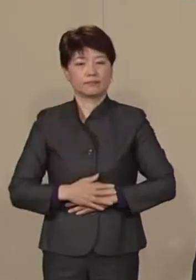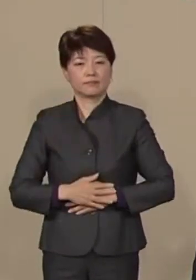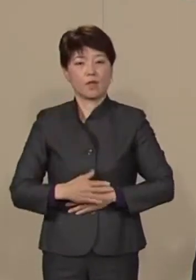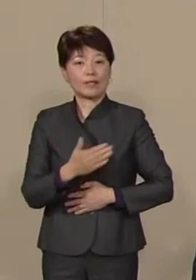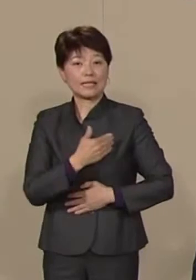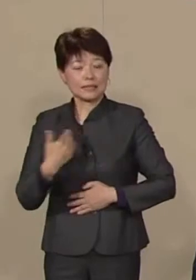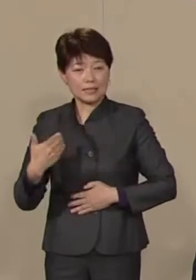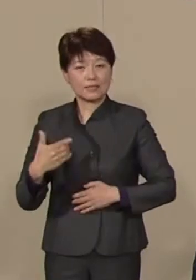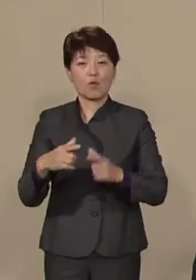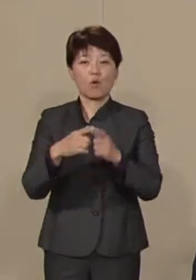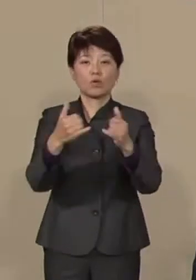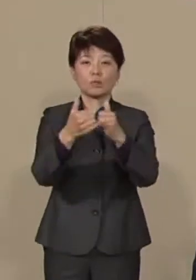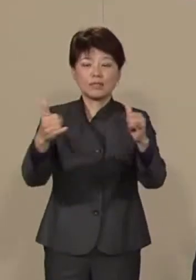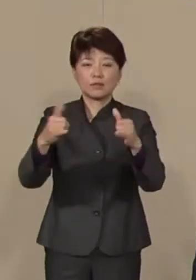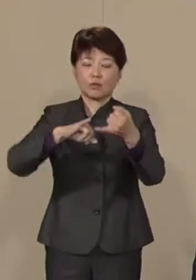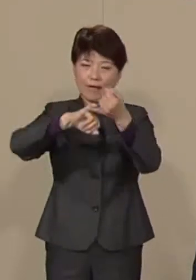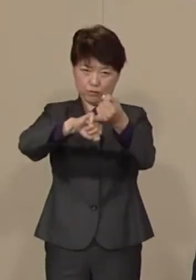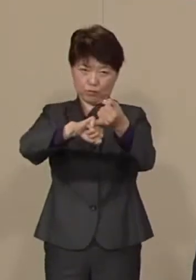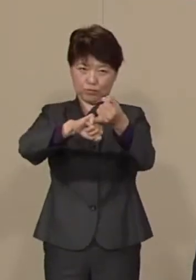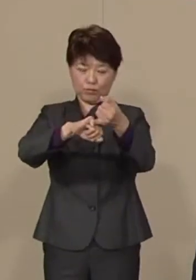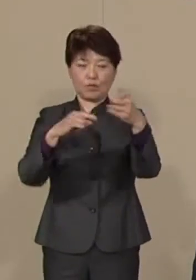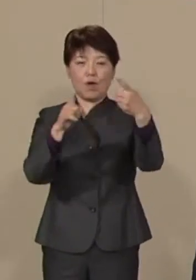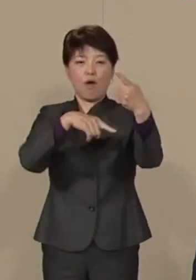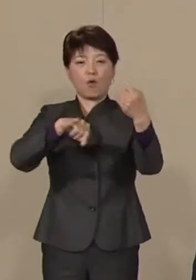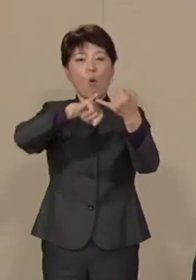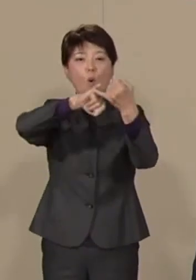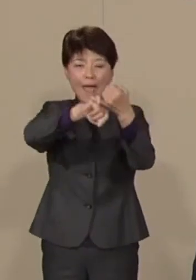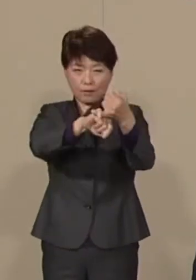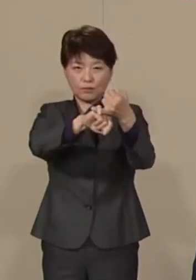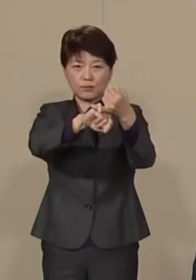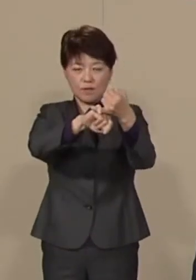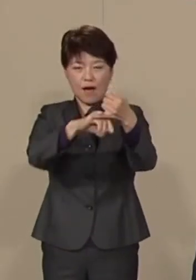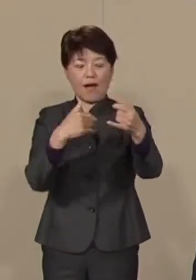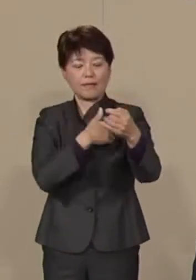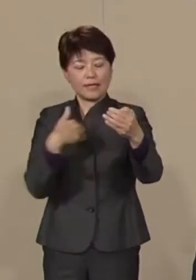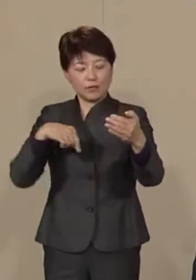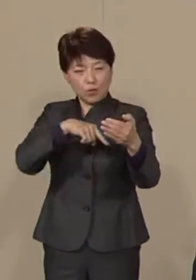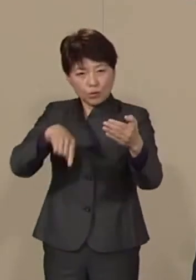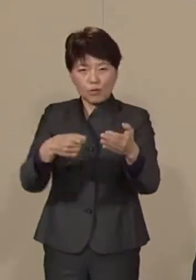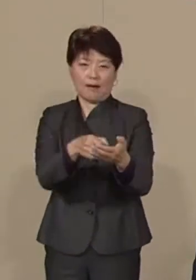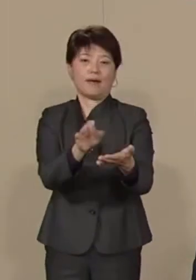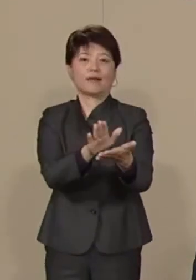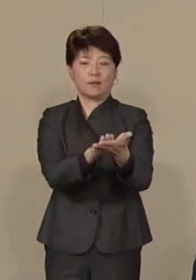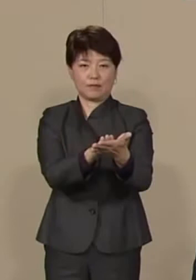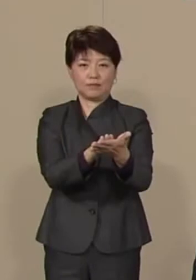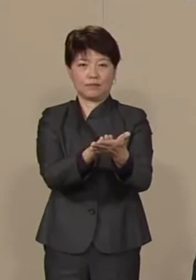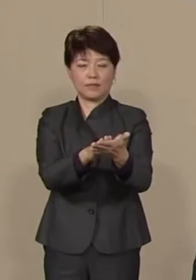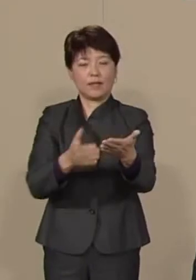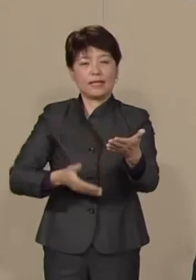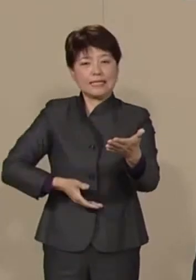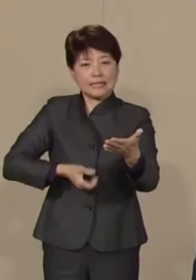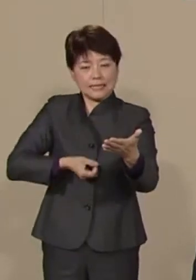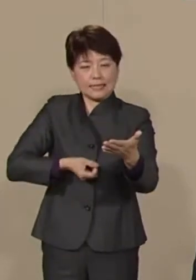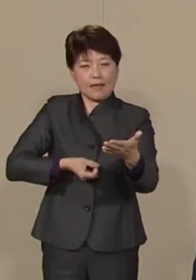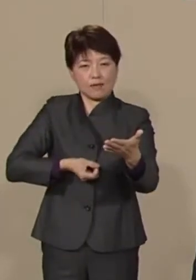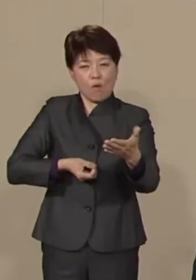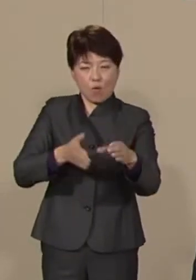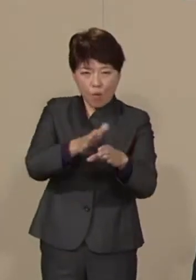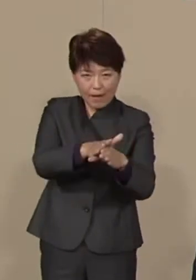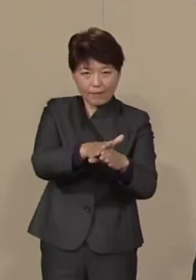約束政権公約にはできることしか書いていません新年を込めて家具を込めて